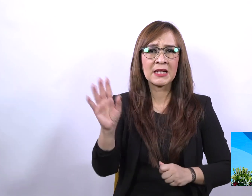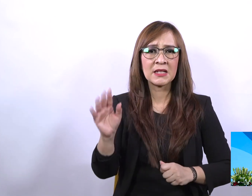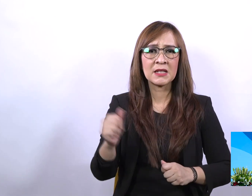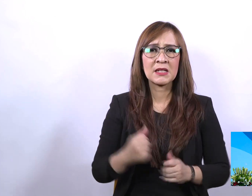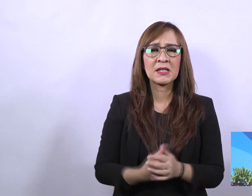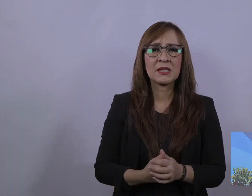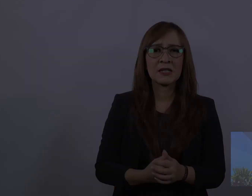kita